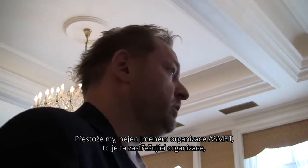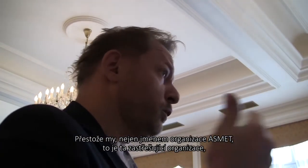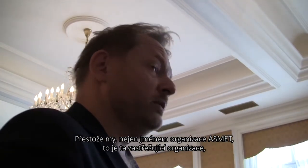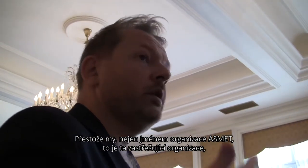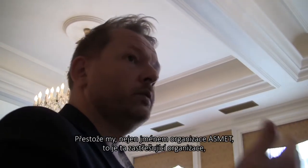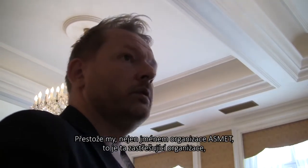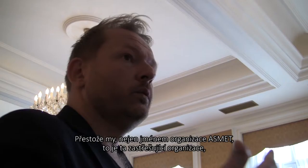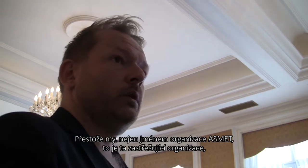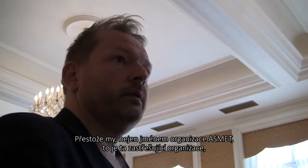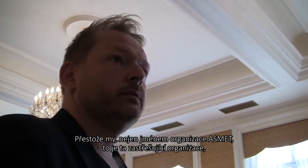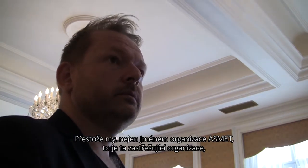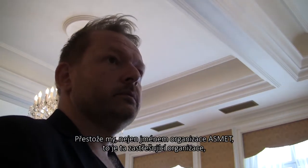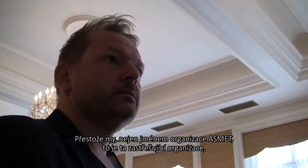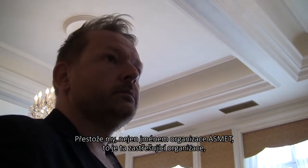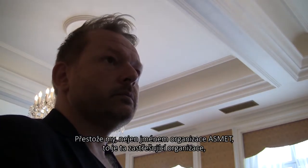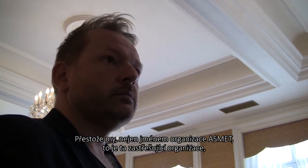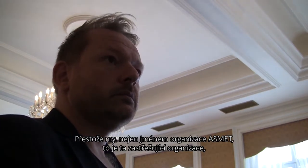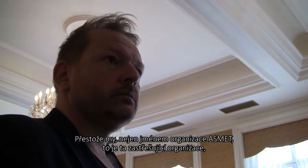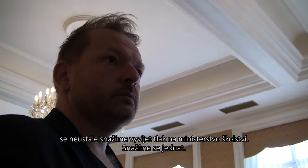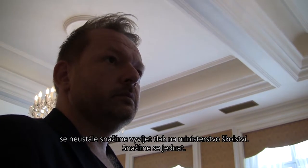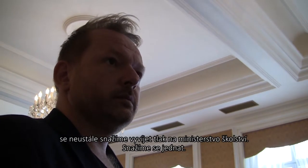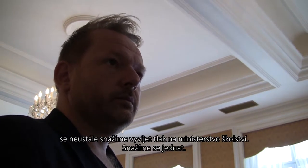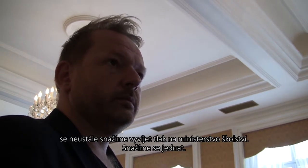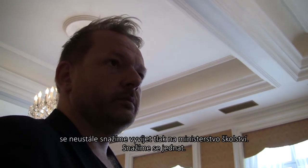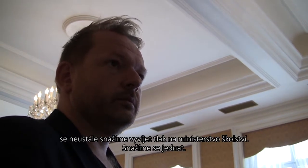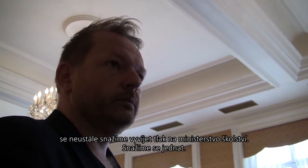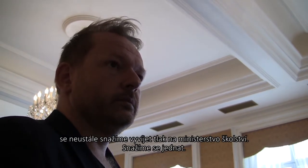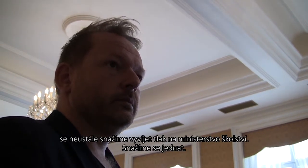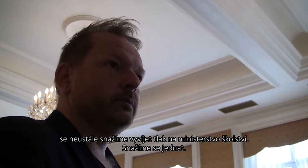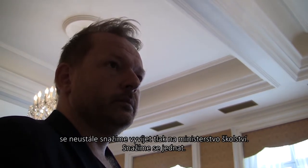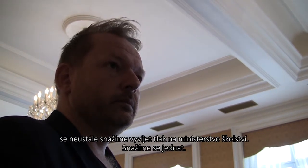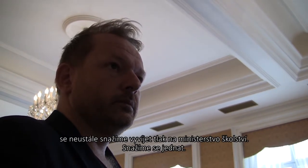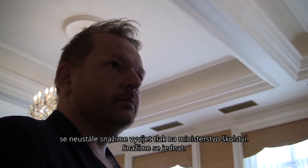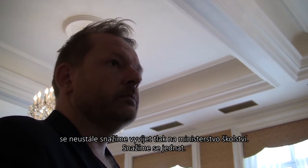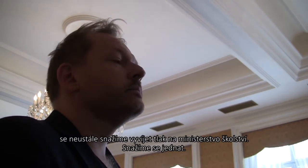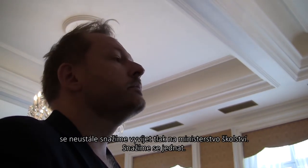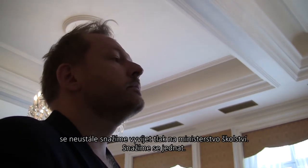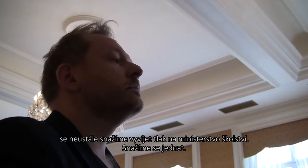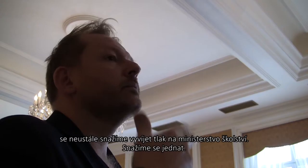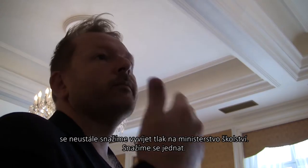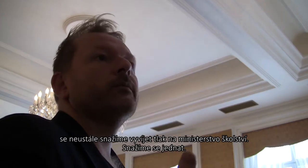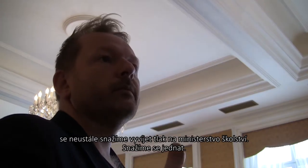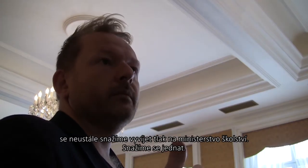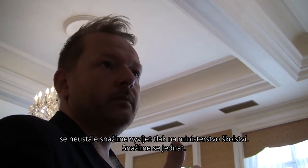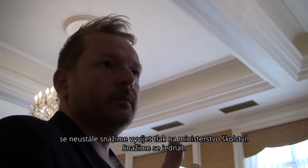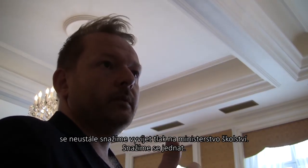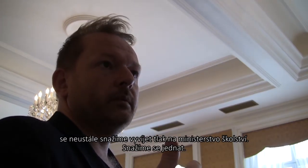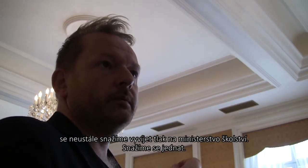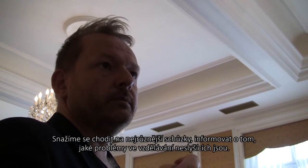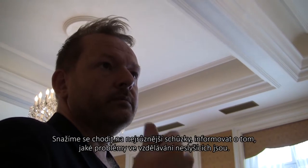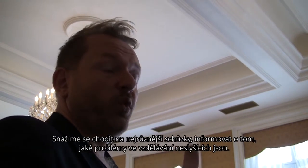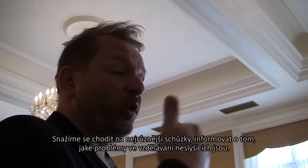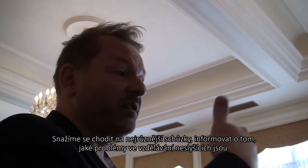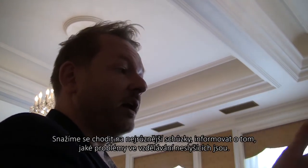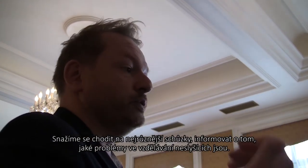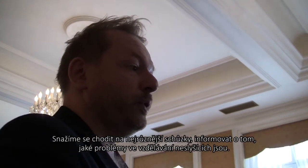organizace ASNEP, té zastřešující organizace, se neustále snažíme vyvíjet tlak na ministerstvo školství, snažíme se jednat,